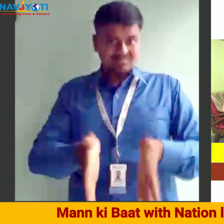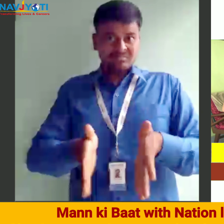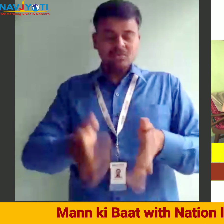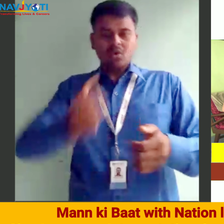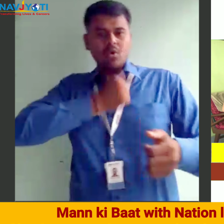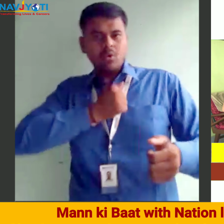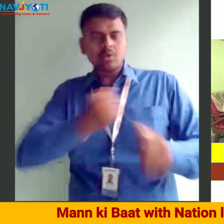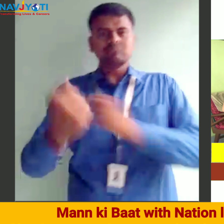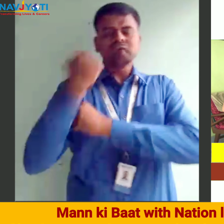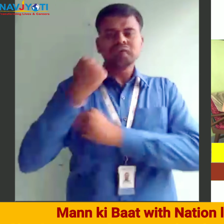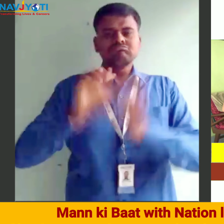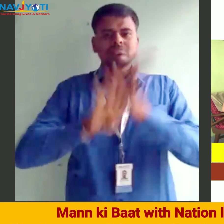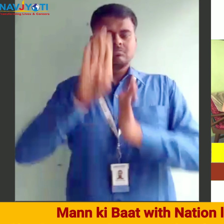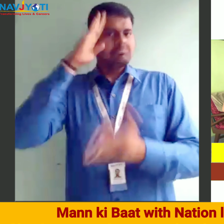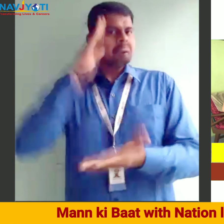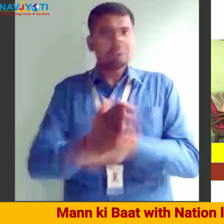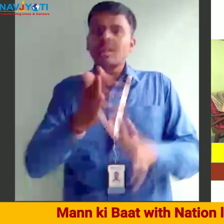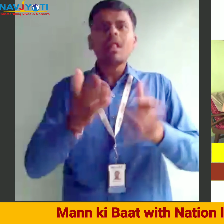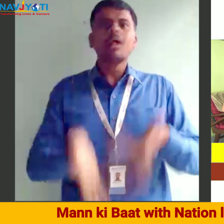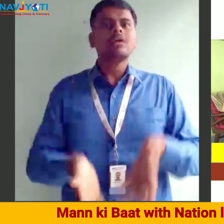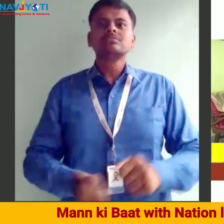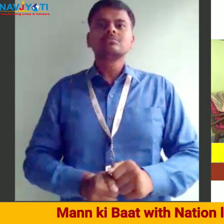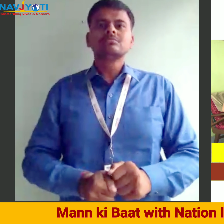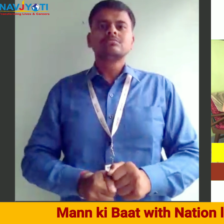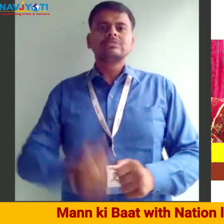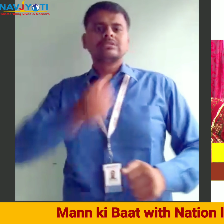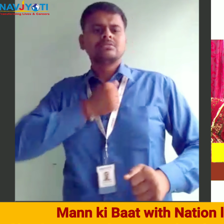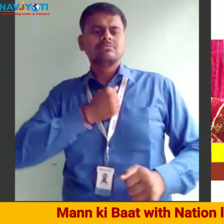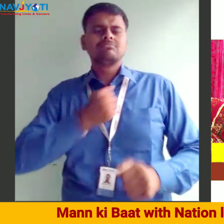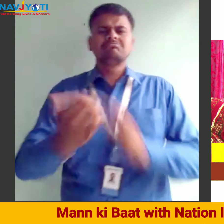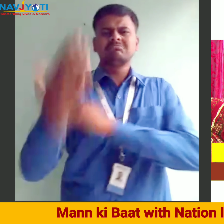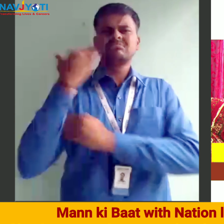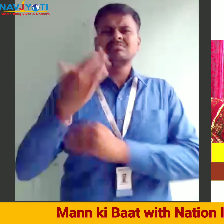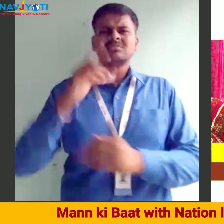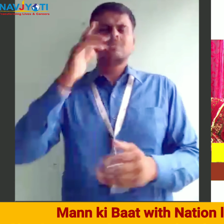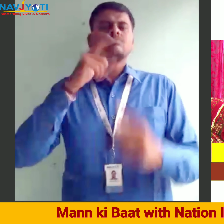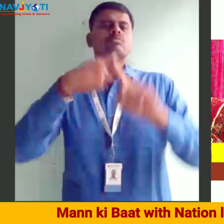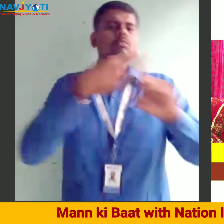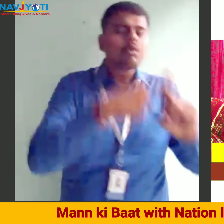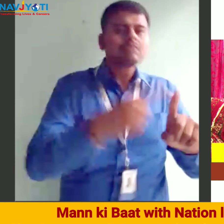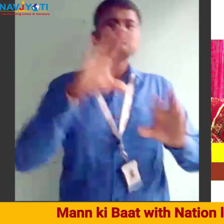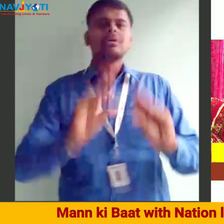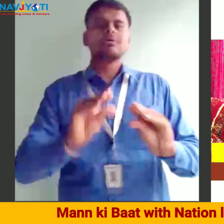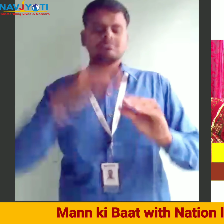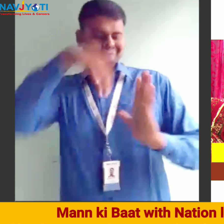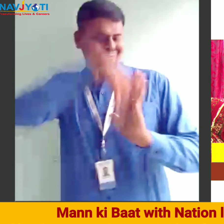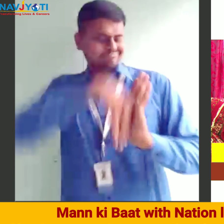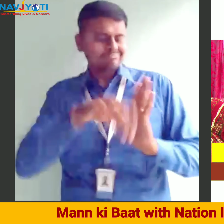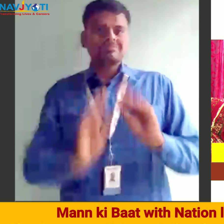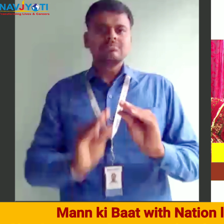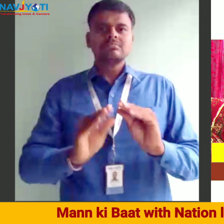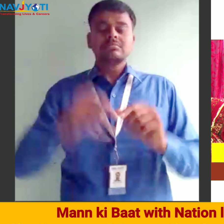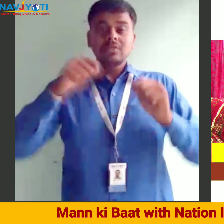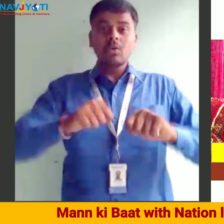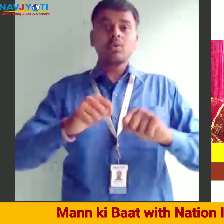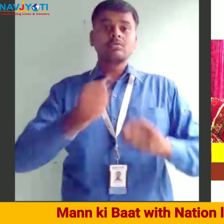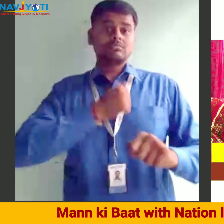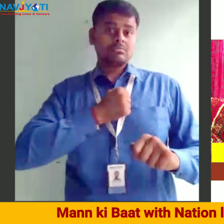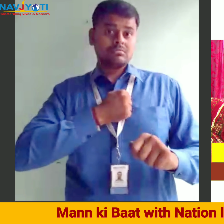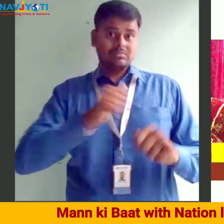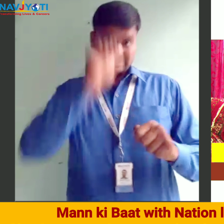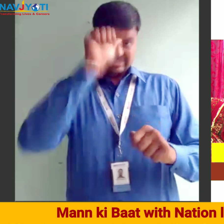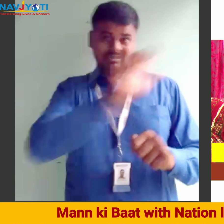है। इस वजह से कभी कभी हमें अपनी ही शक्ति पर विश्वास नहीं होता है, हमारा आत्मविश्वास